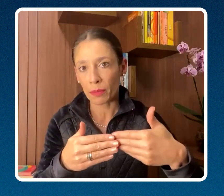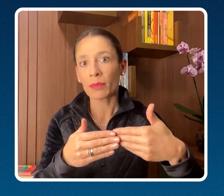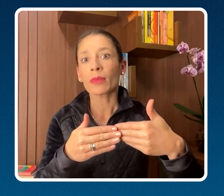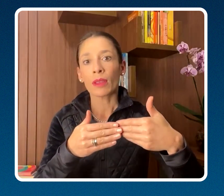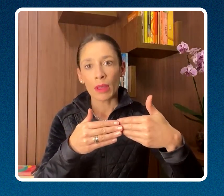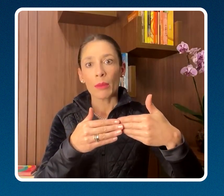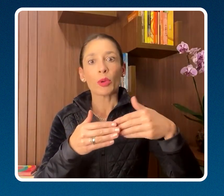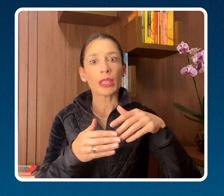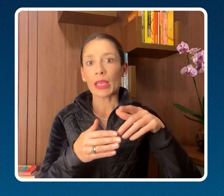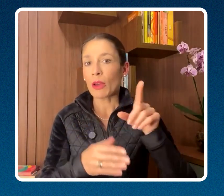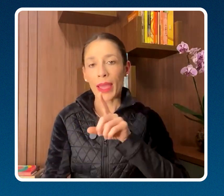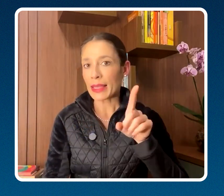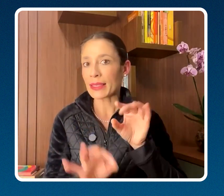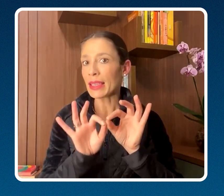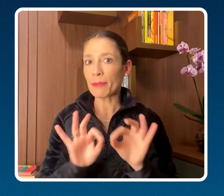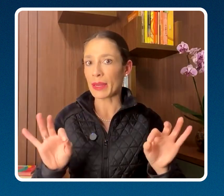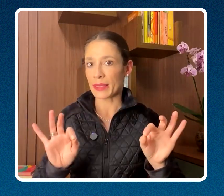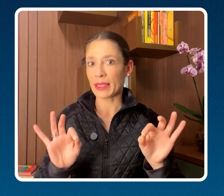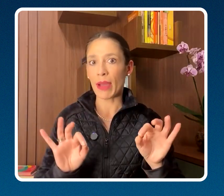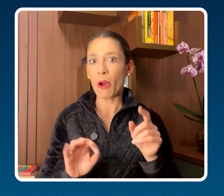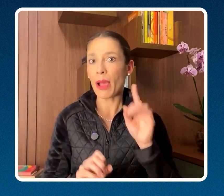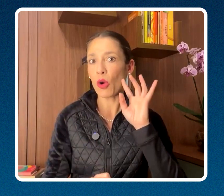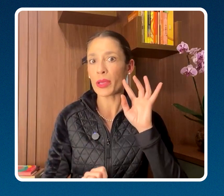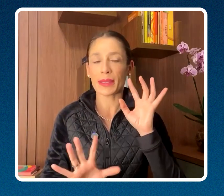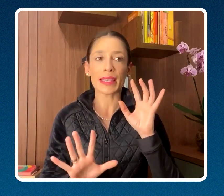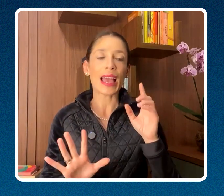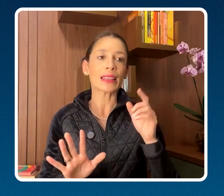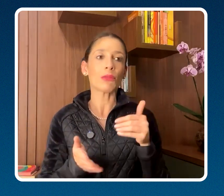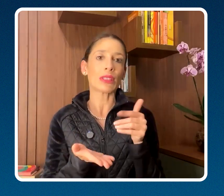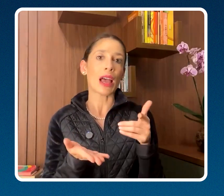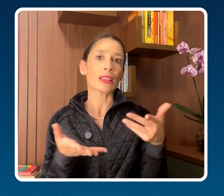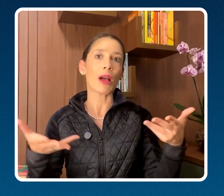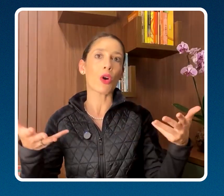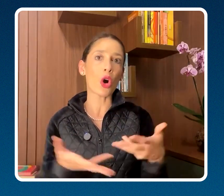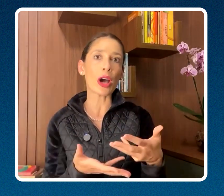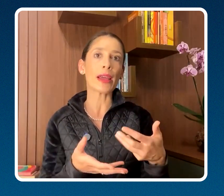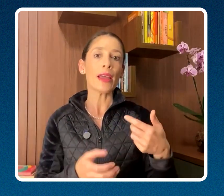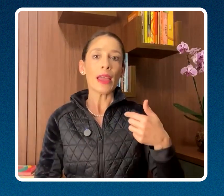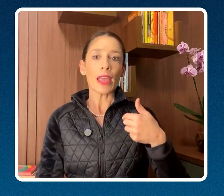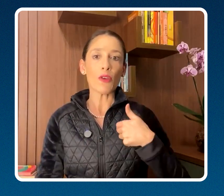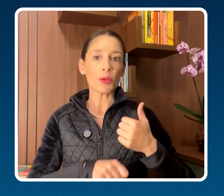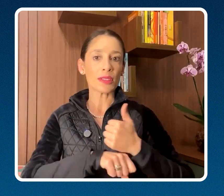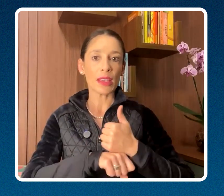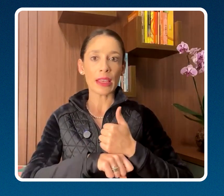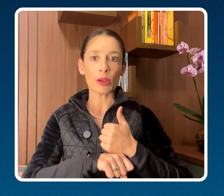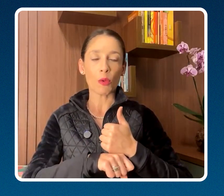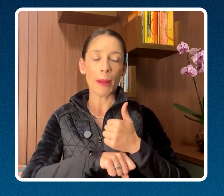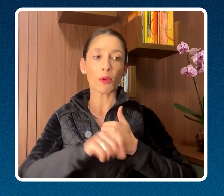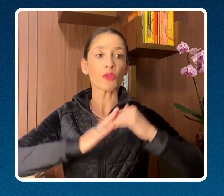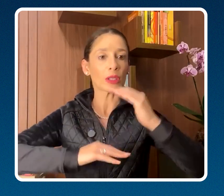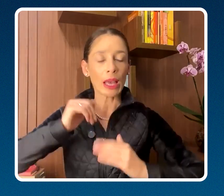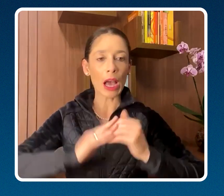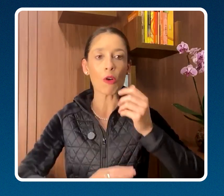processo. Porque não é simples, não é uma coisa assim, então tá, então agora eu vou ser